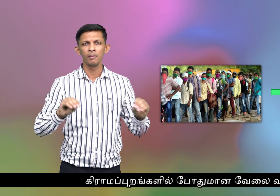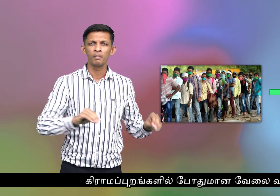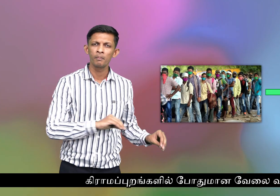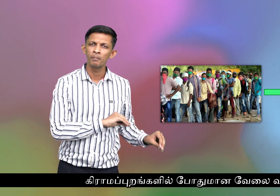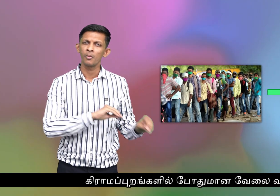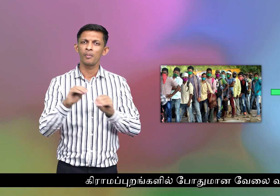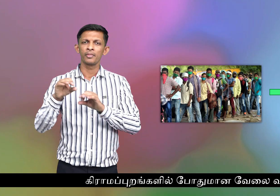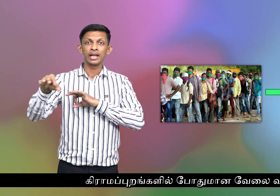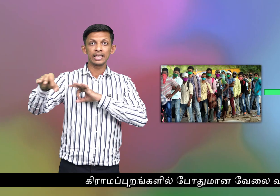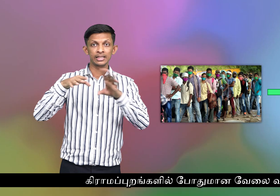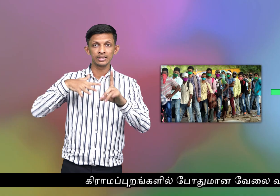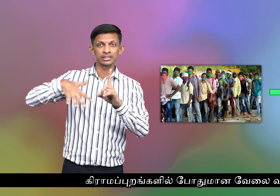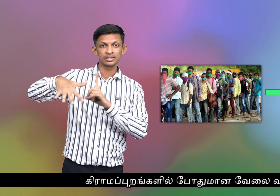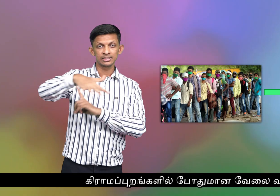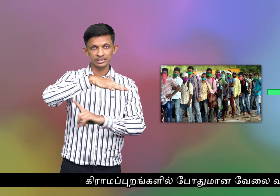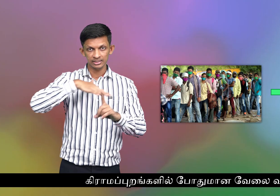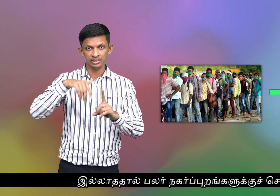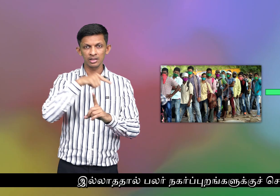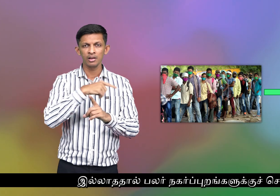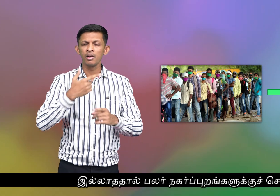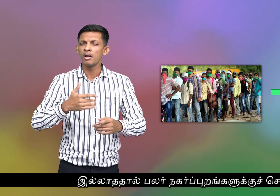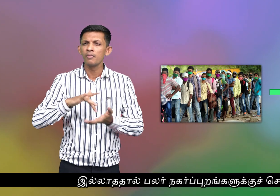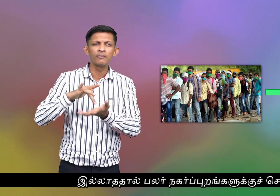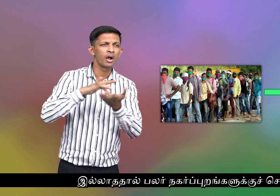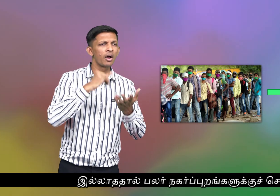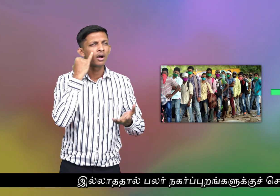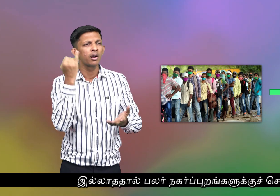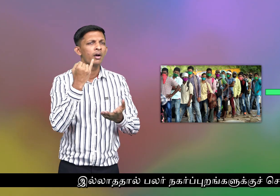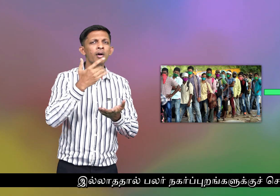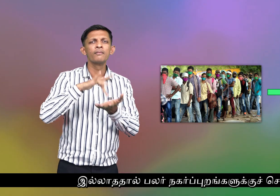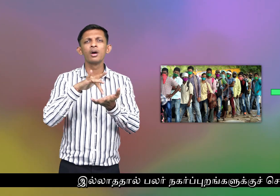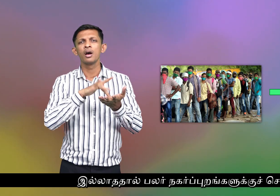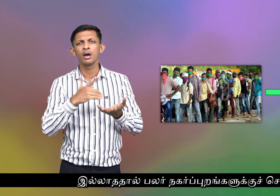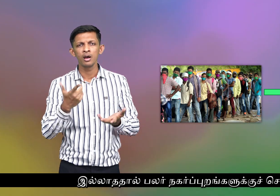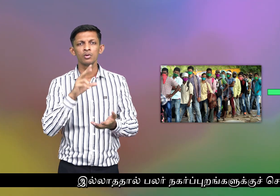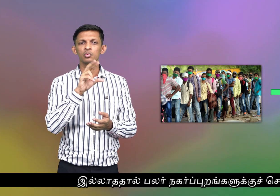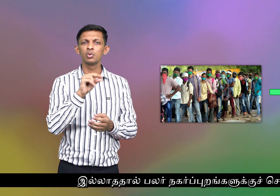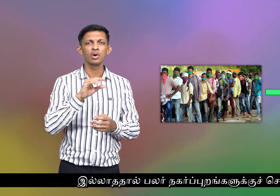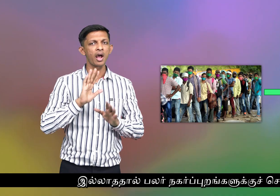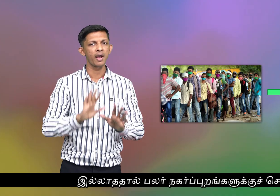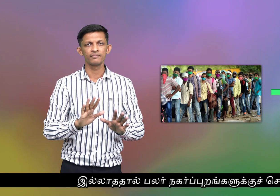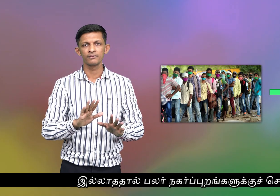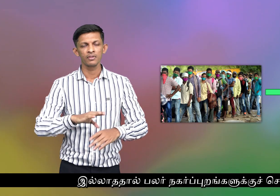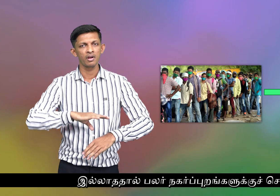கிராமப்புறங்களில் போதுமான வேலை வாய்ப்புகள் இல்லாததால் பலர் நகர்ப்புறங்களுக்கு செல்கிறார்கள்.